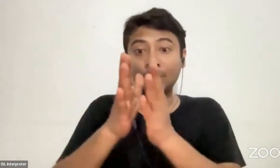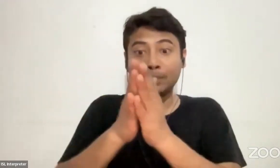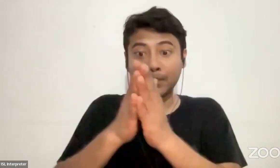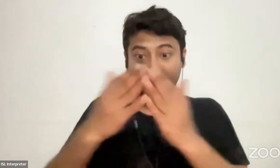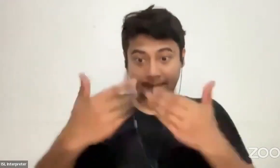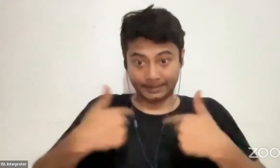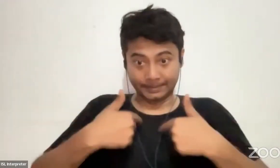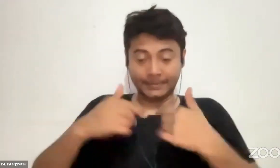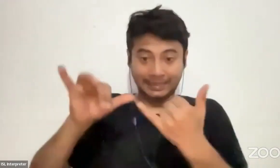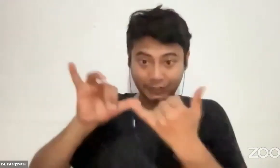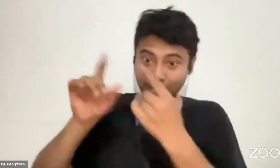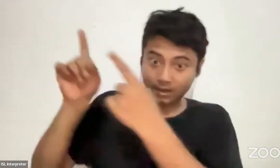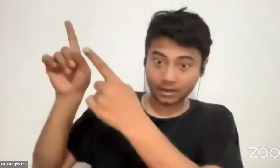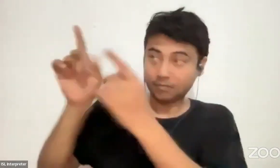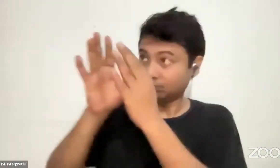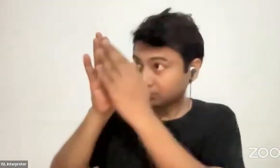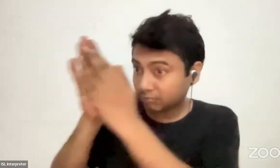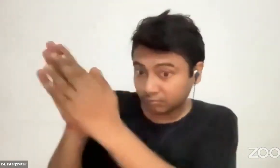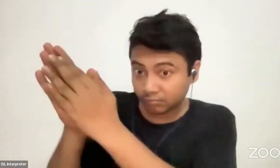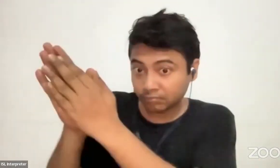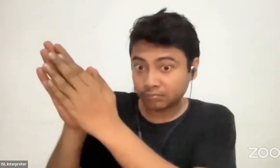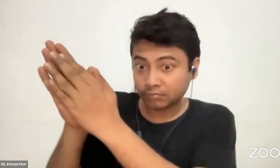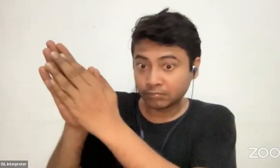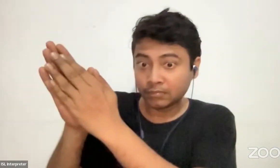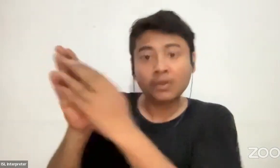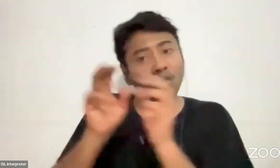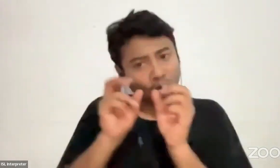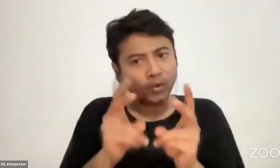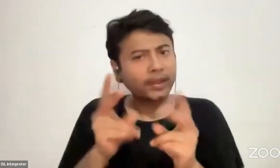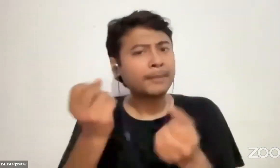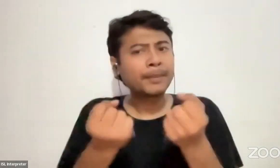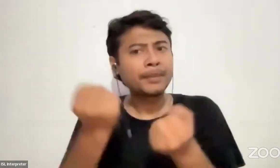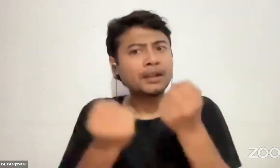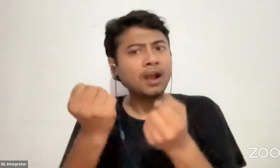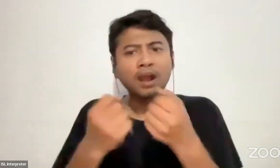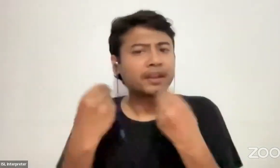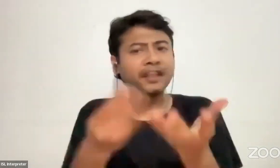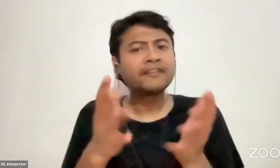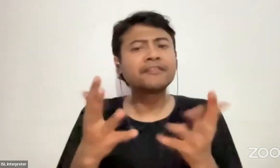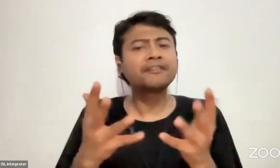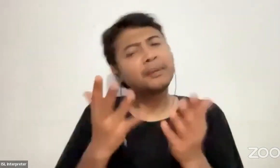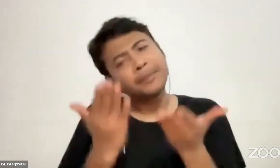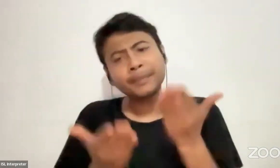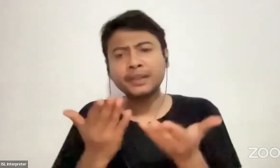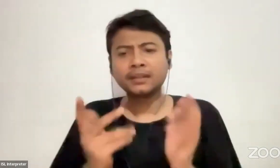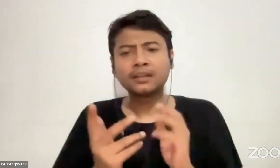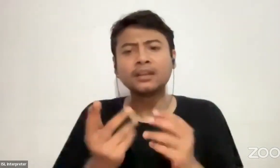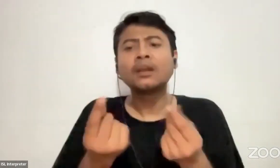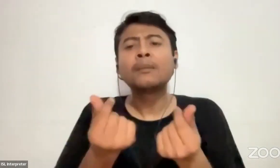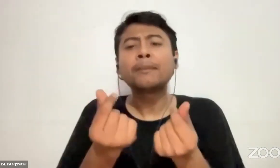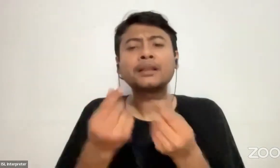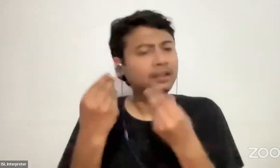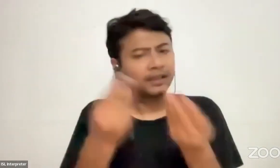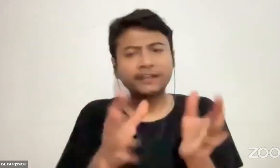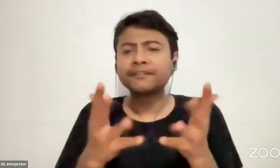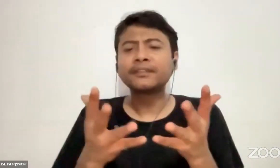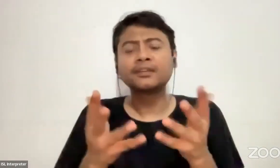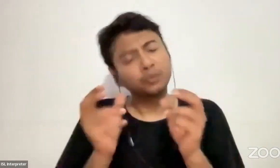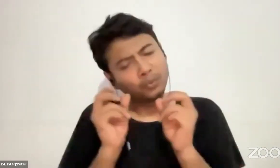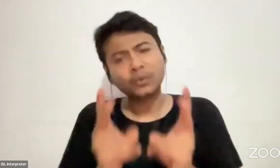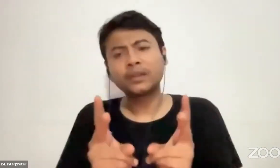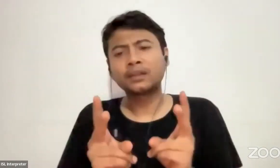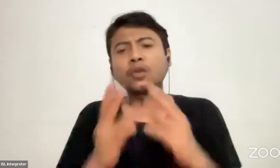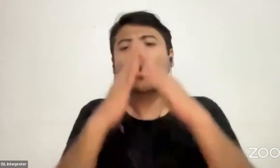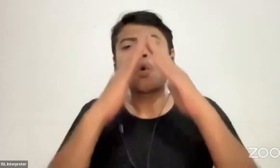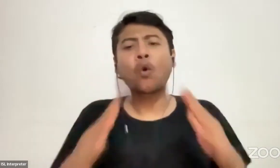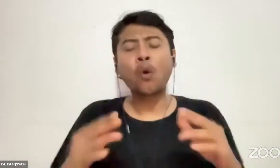गाड़ी ना दूं, उनको हो सकता है मैं बहुत बड़ा बंगला ना दूं, उनको हो सकता है रुपा पैसा ना दूं, उनको हो सकता है कोई